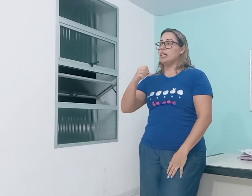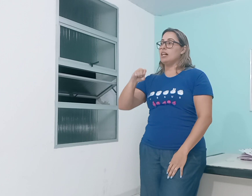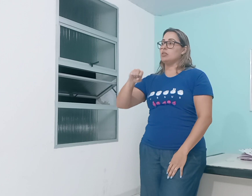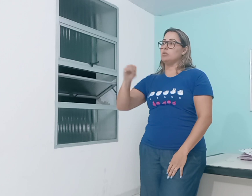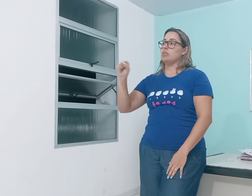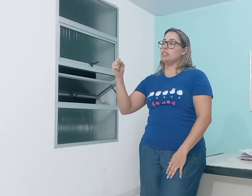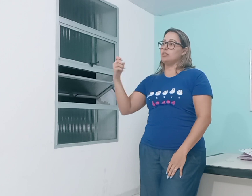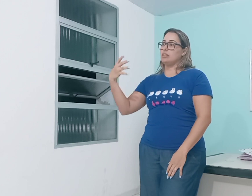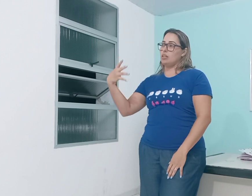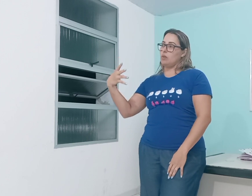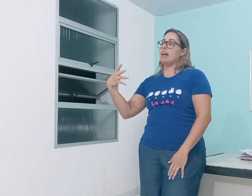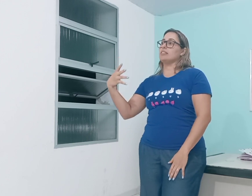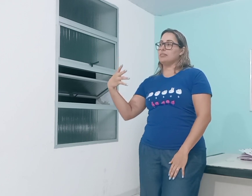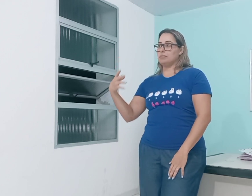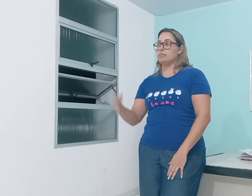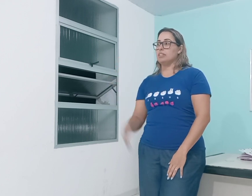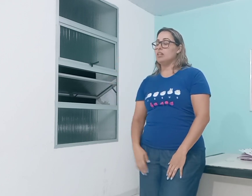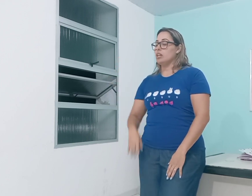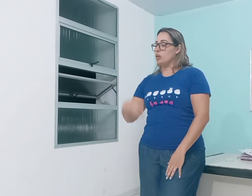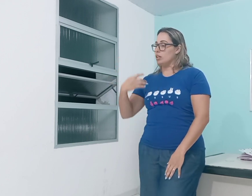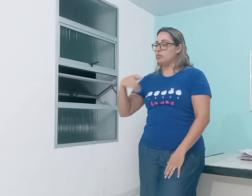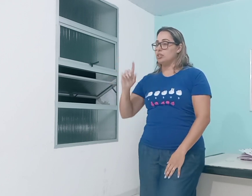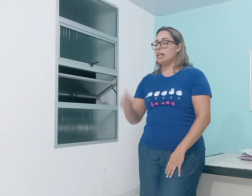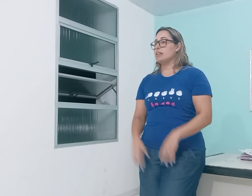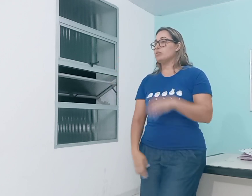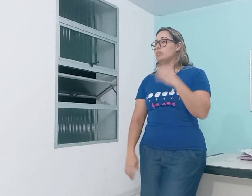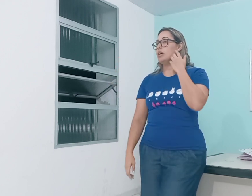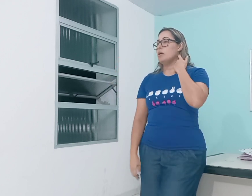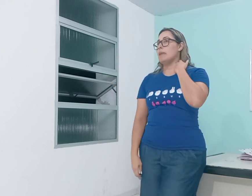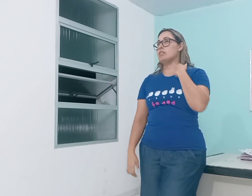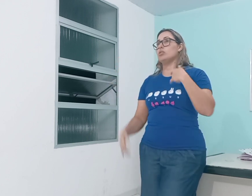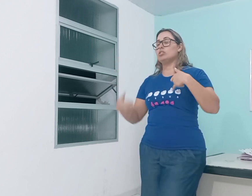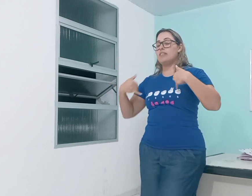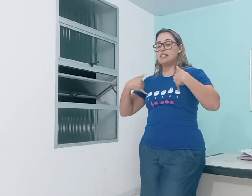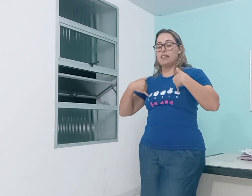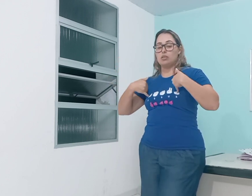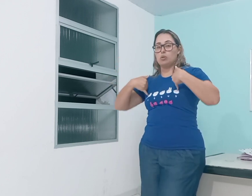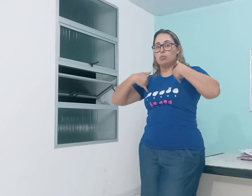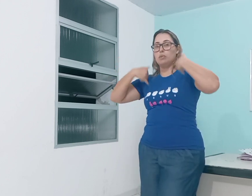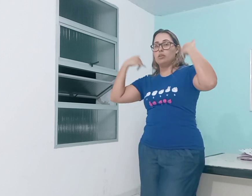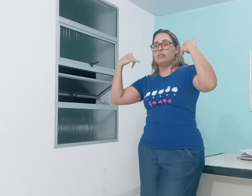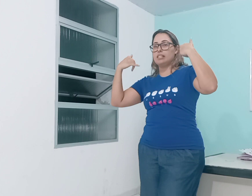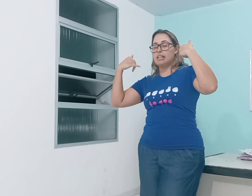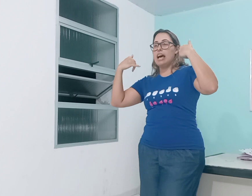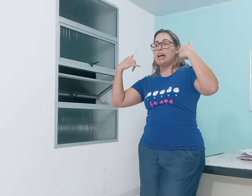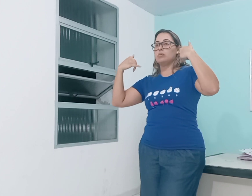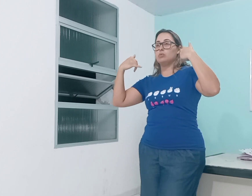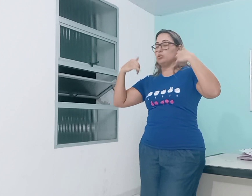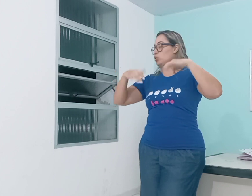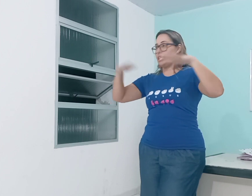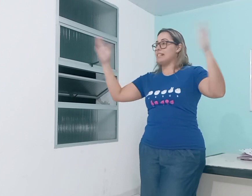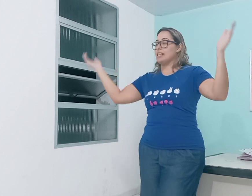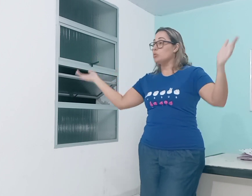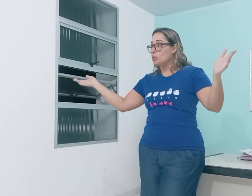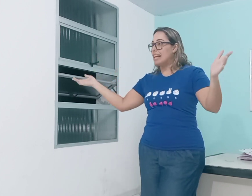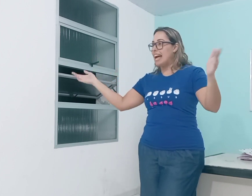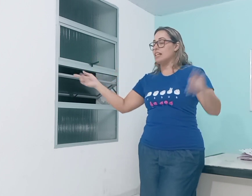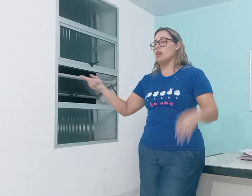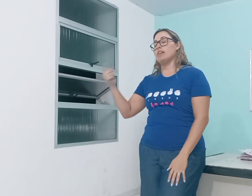ano? De 1994. Entendeu? Eu já fui direto. Mas se eu não estivesse falando sobre o meu aniversário, se eu chegasse aqui do nada, eu